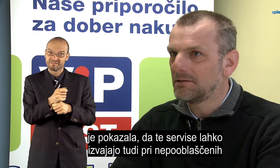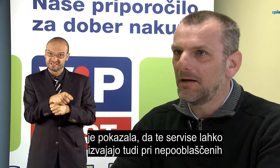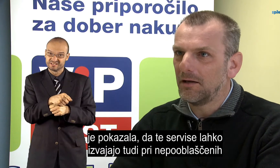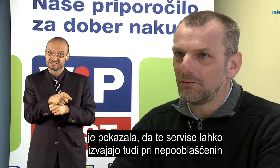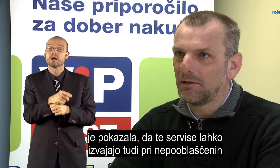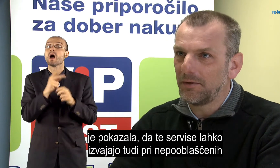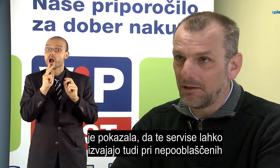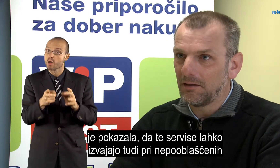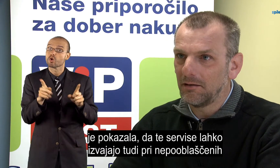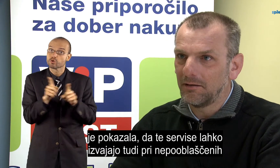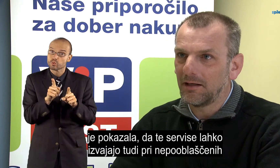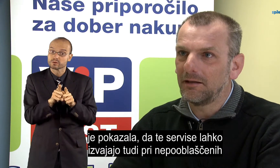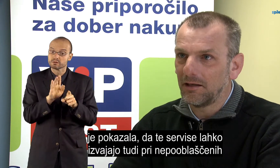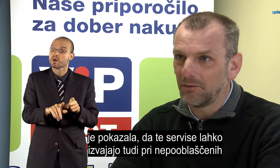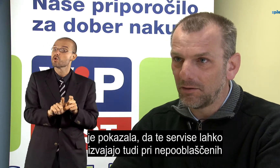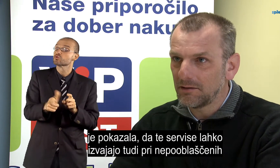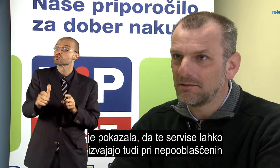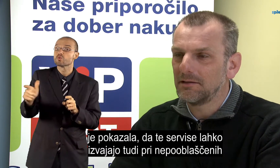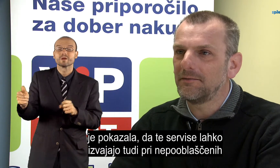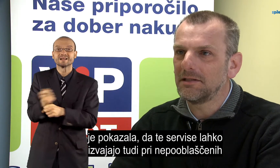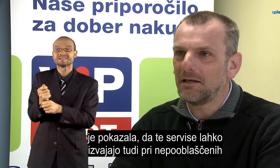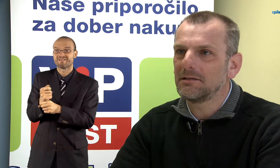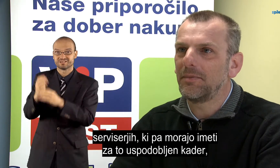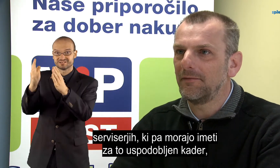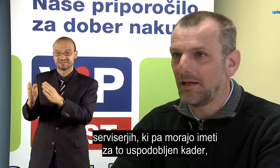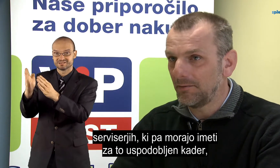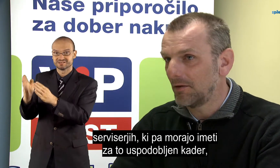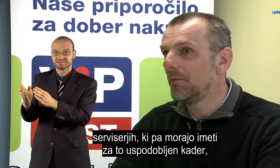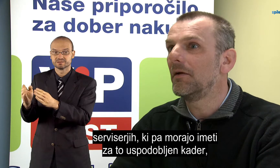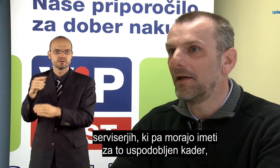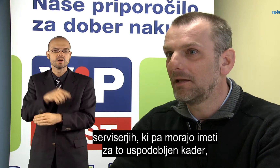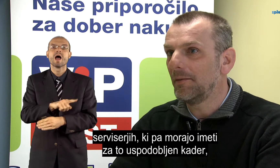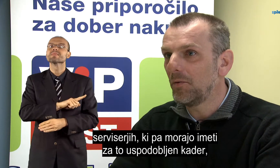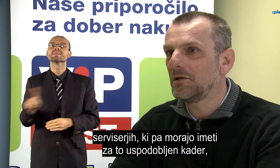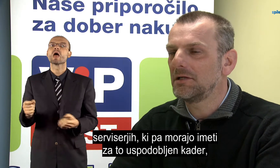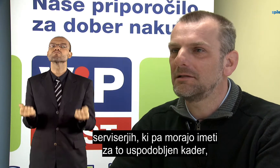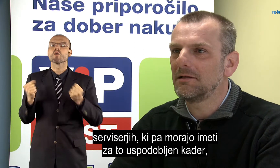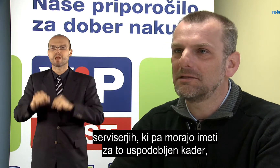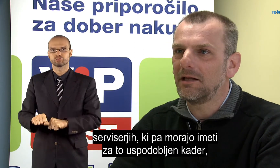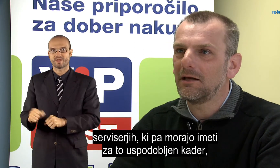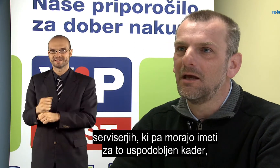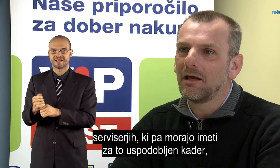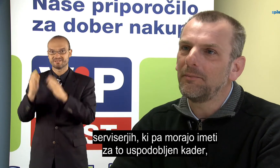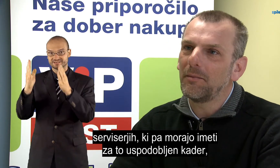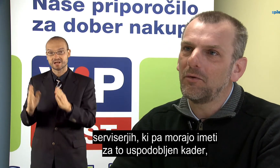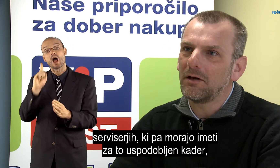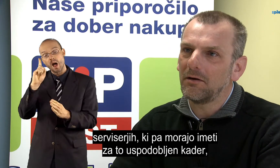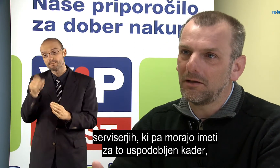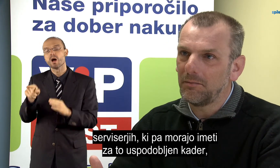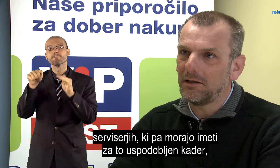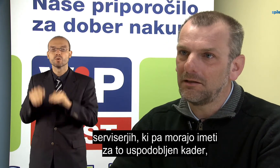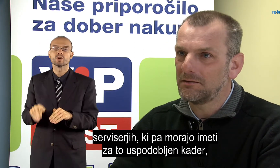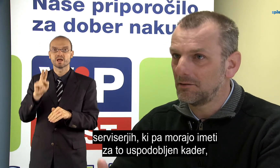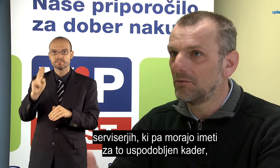lahko izvajajo tudi pri nekaterih drugih serviserjih, se pravi tako imenovanih nepooblaščenih serviserjih, ki pa